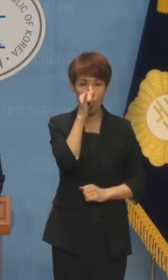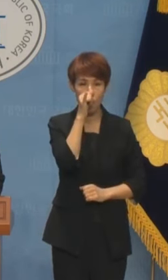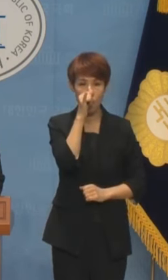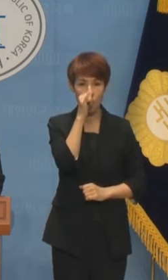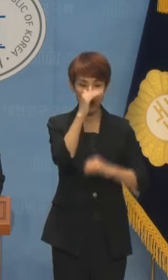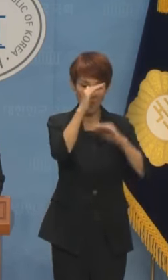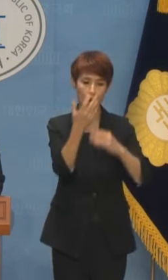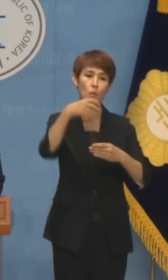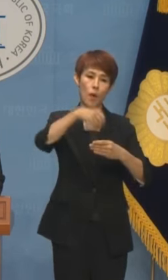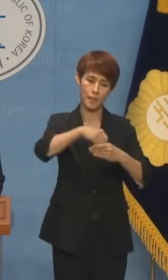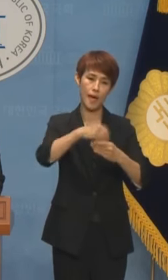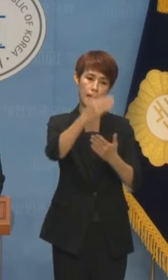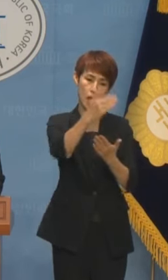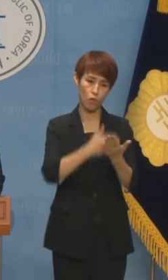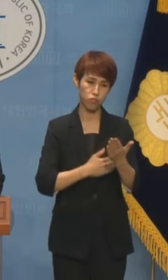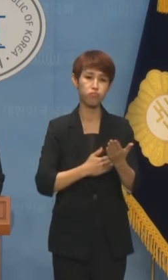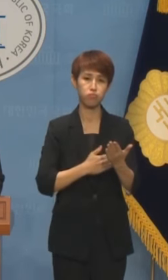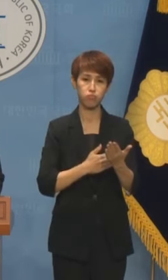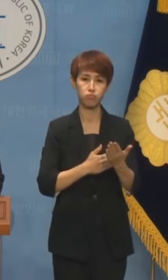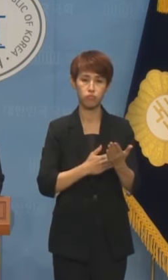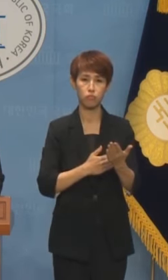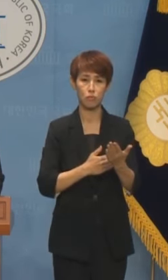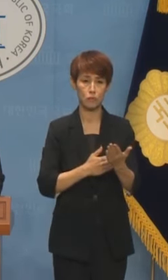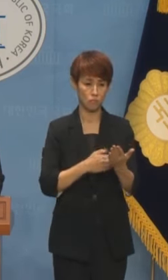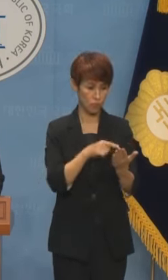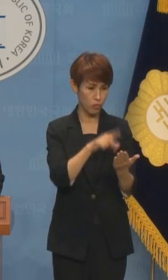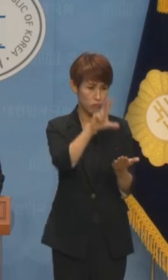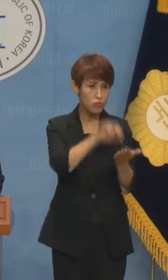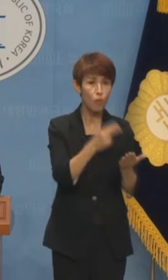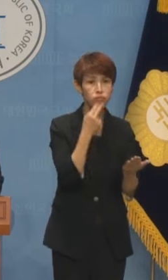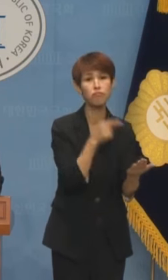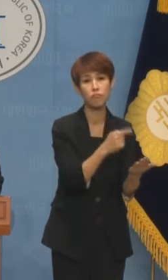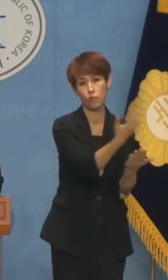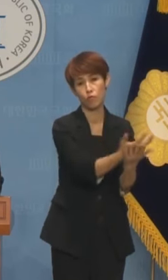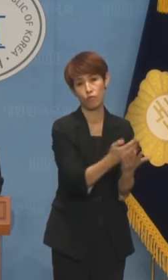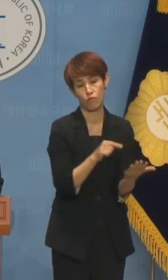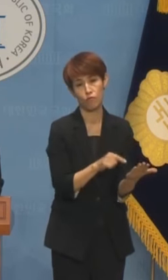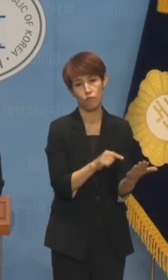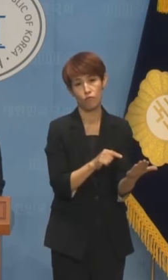포함하자는 내용들이 다수로 문제될 것이 없는 사항들이었습니다.